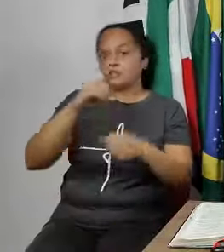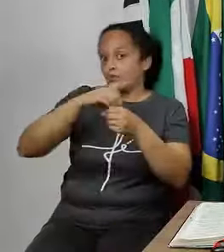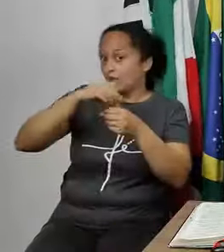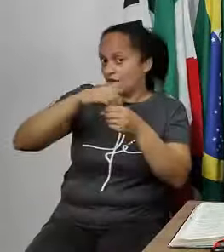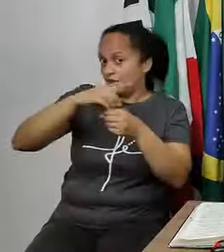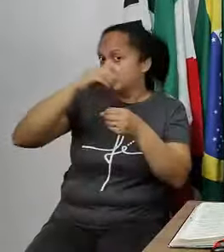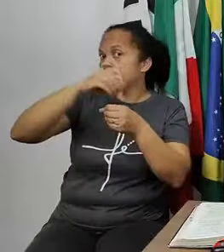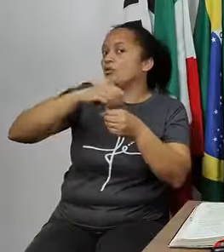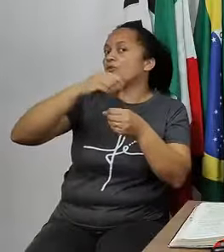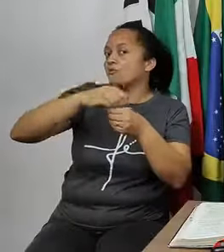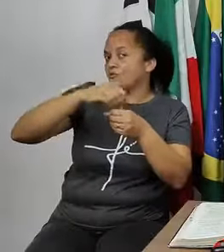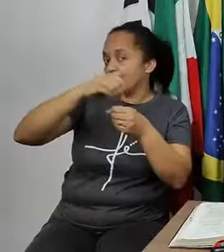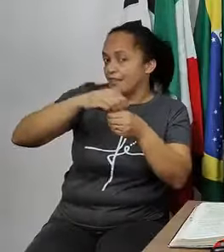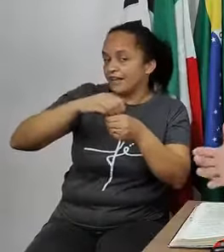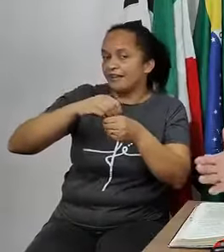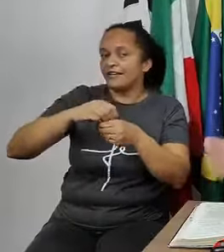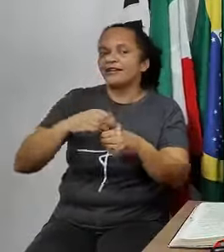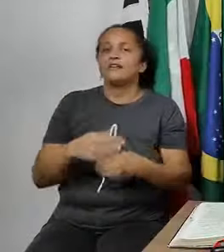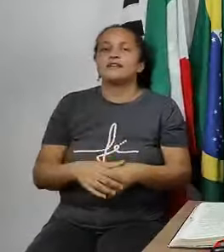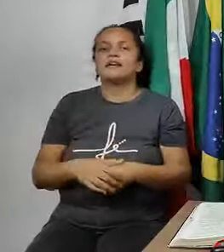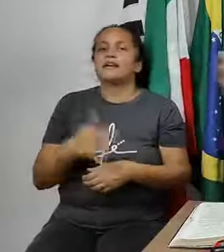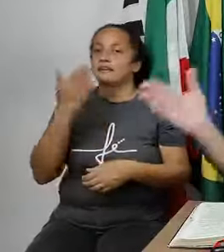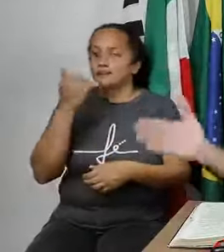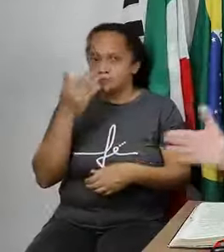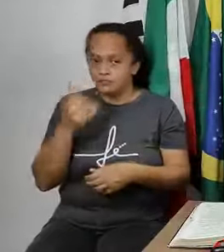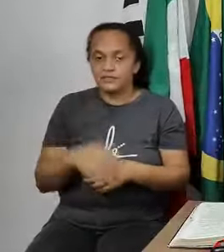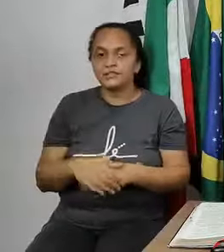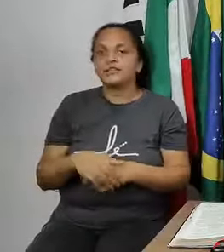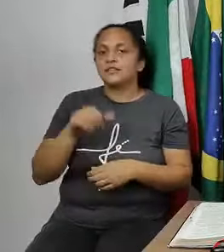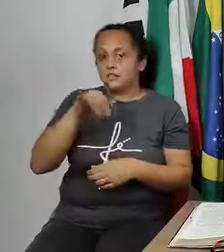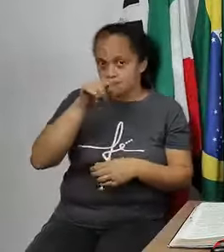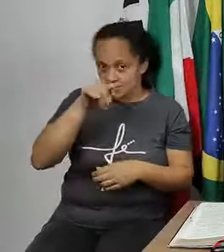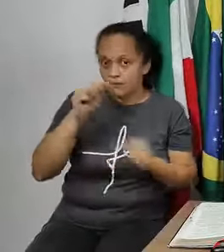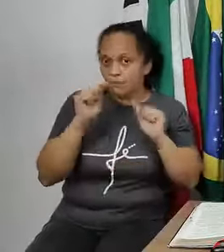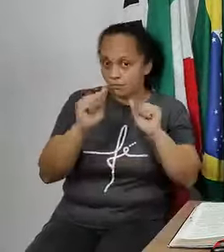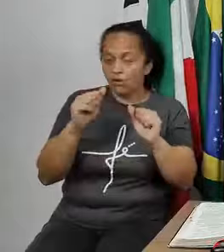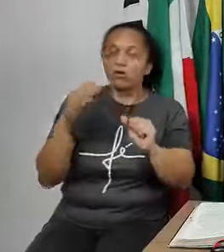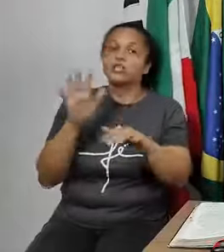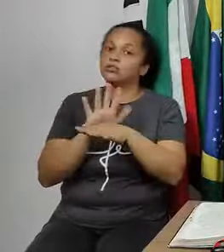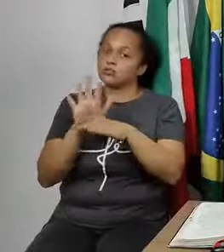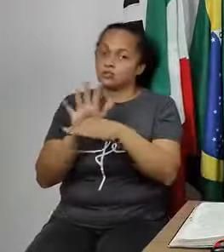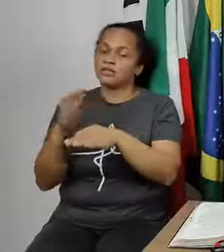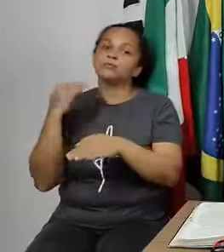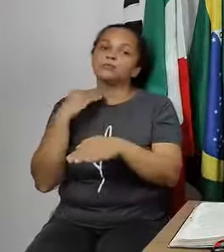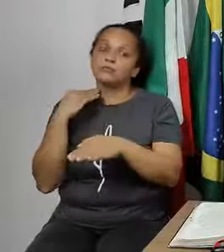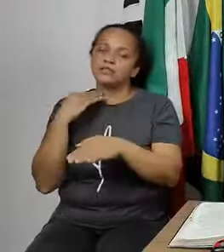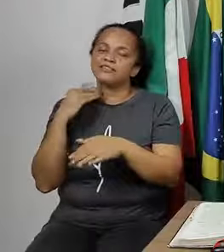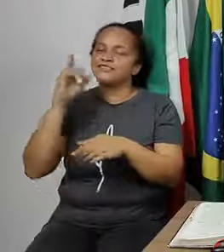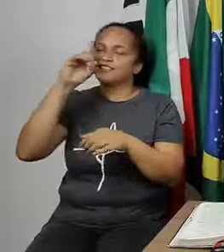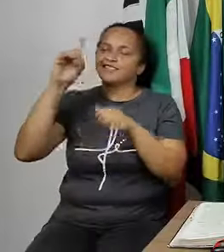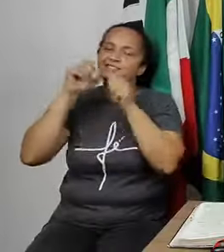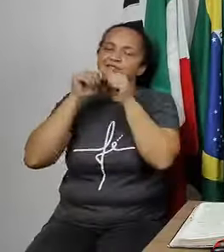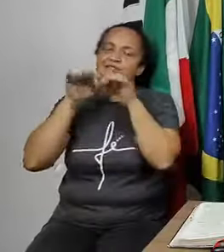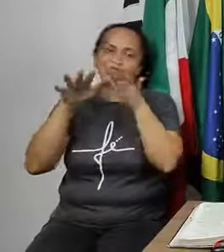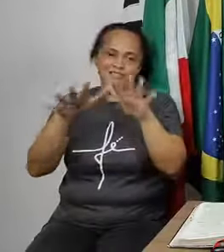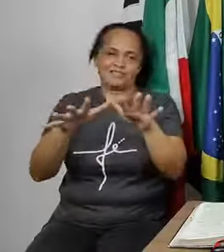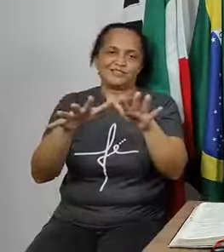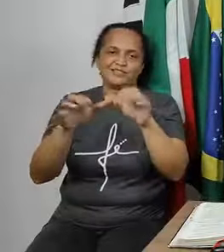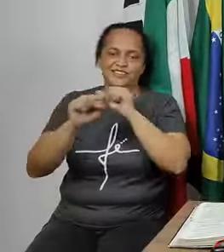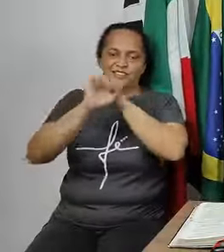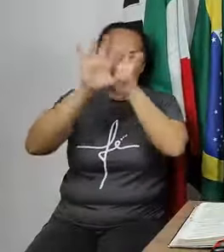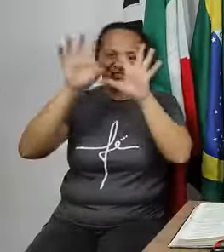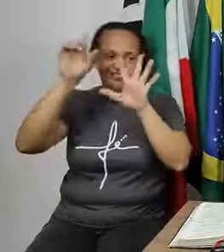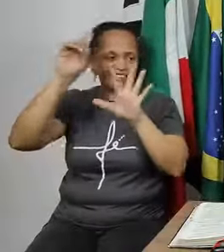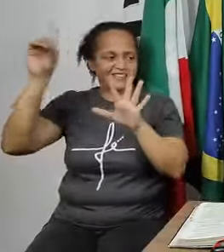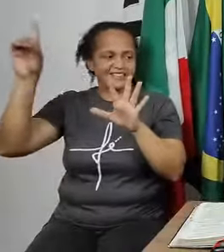alimentos, Se você pode fazer um Pix, está aí, que Deus abençoe grandemente, tá bom? Glória a Deus por isso.